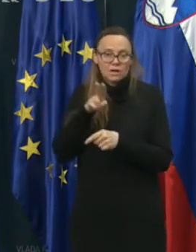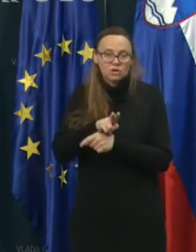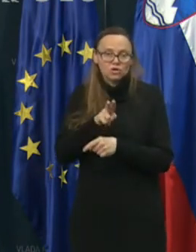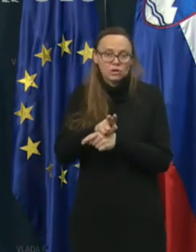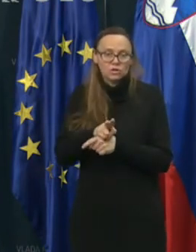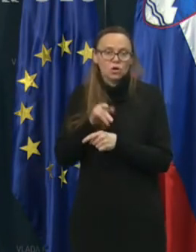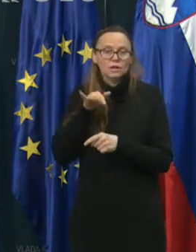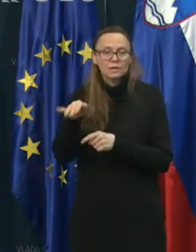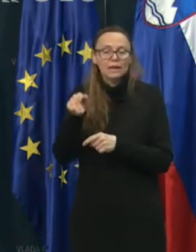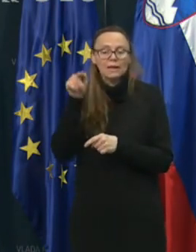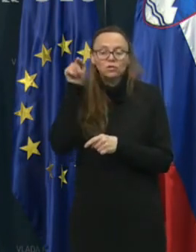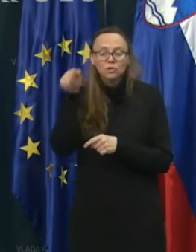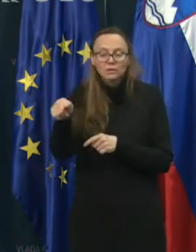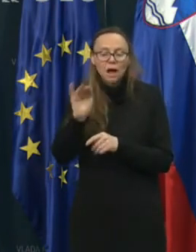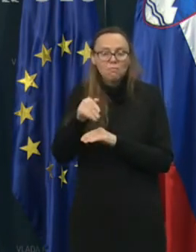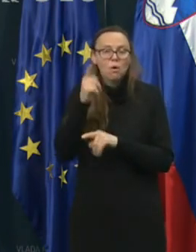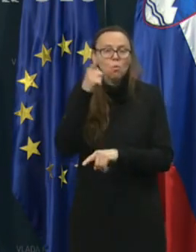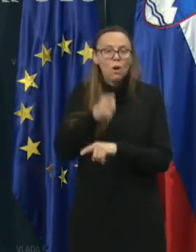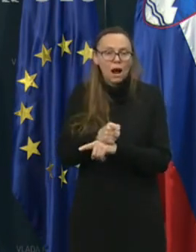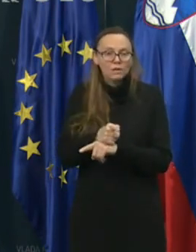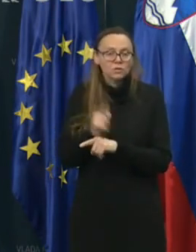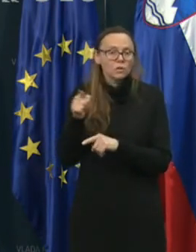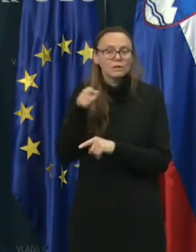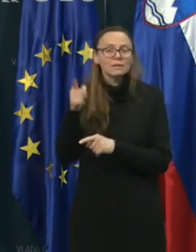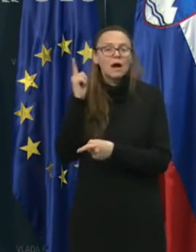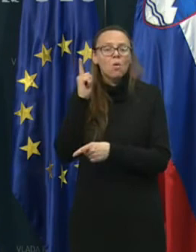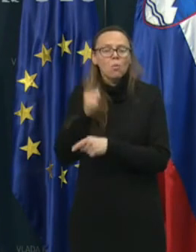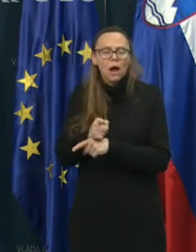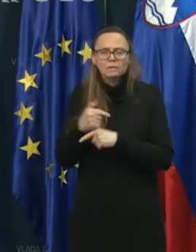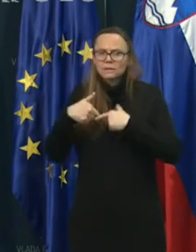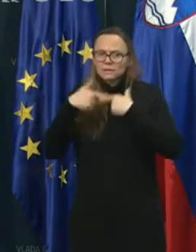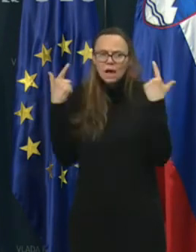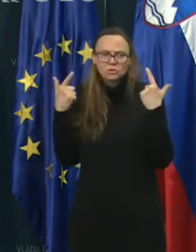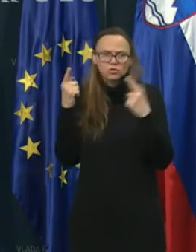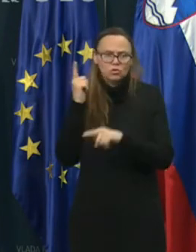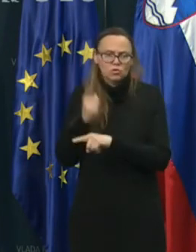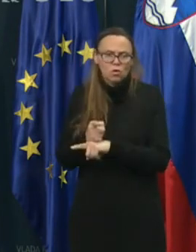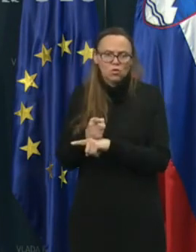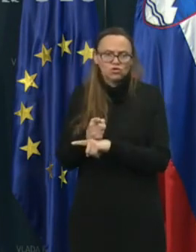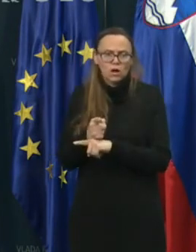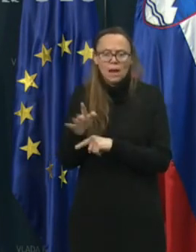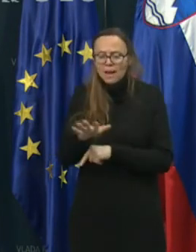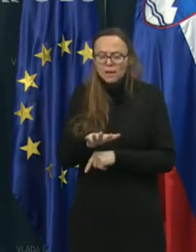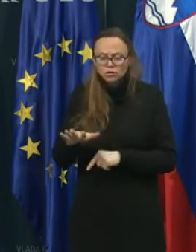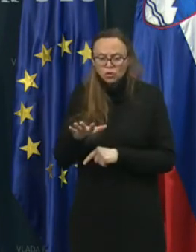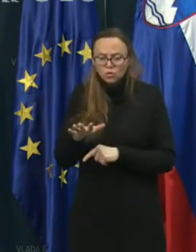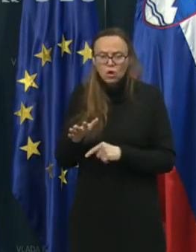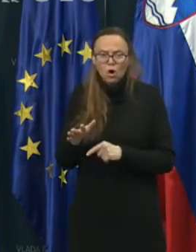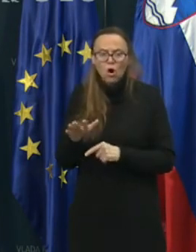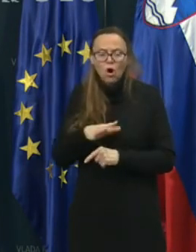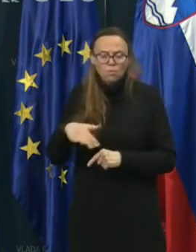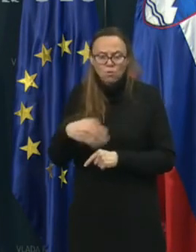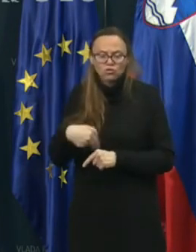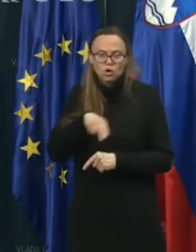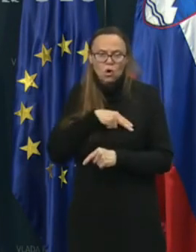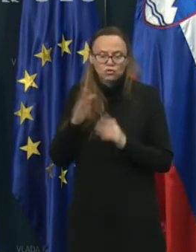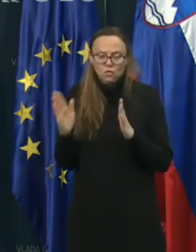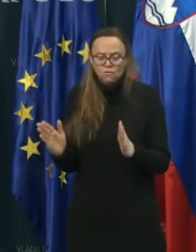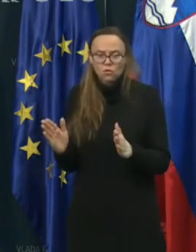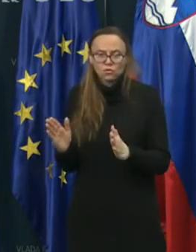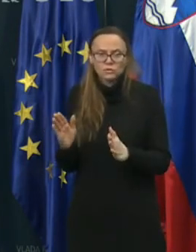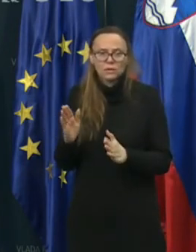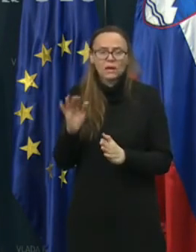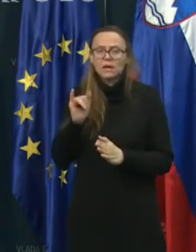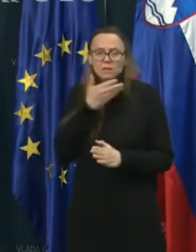nadzor, da gre do tja po ukazu in da ta ukaz zelo jasno določa cono, območje odgovornosti. Se mi pa seveda